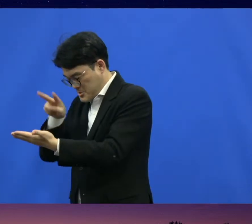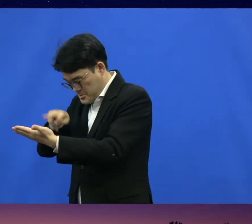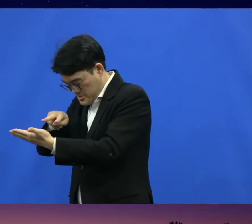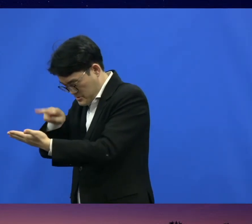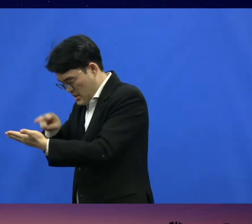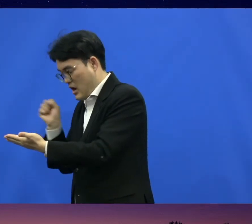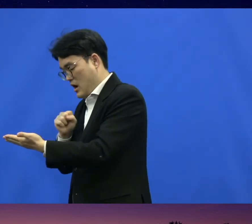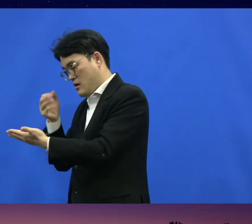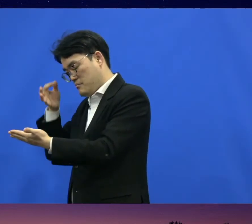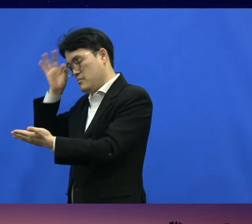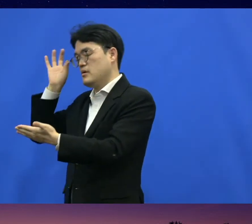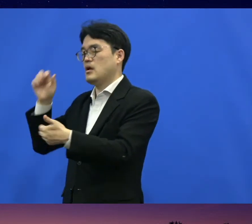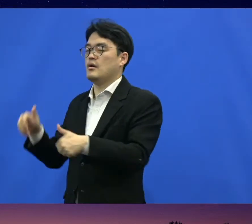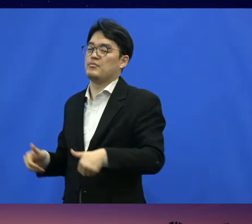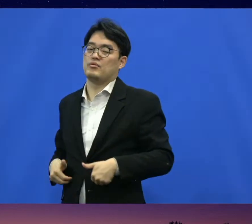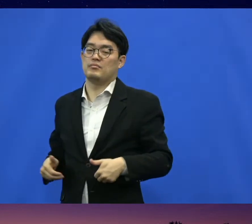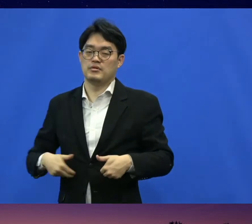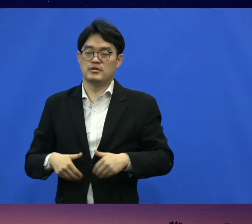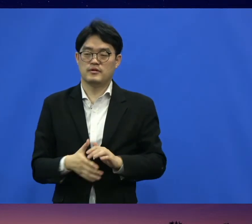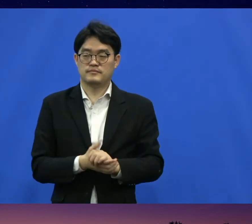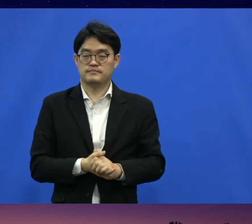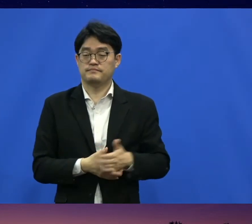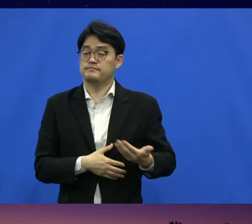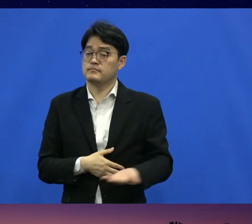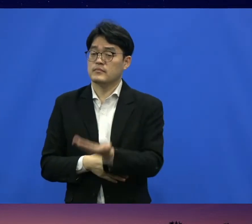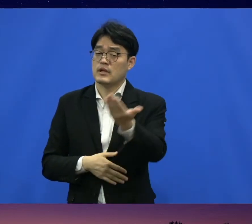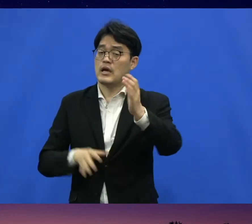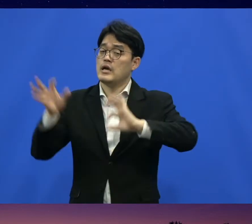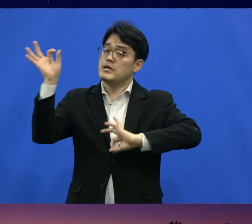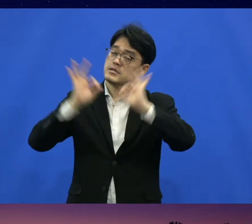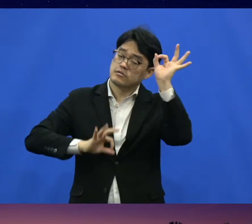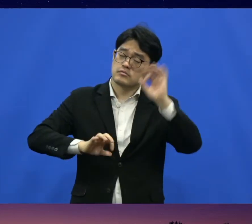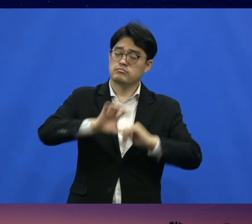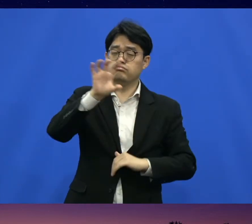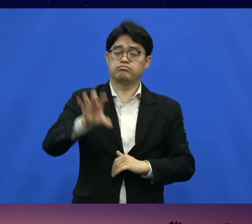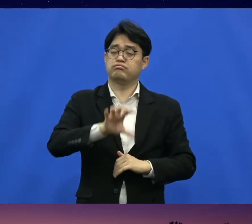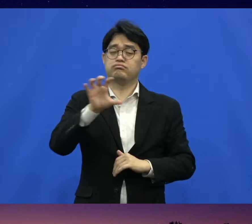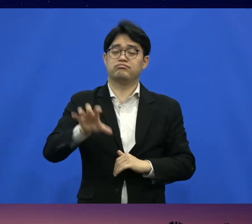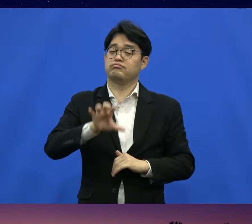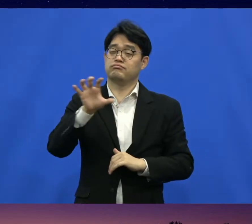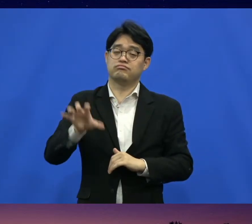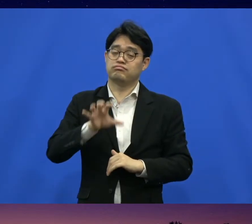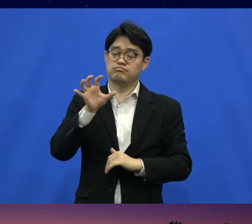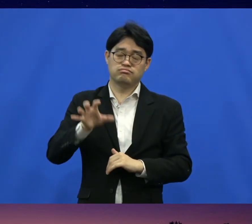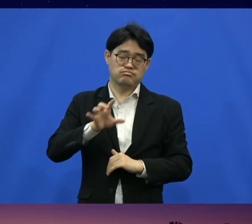것이다. 왜 실수를 반복해요? 그죠?